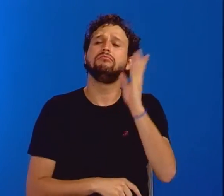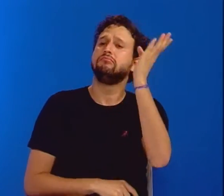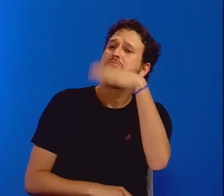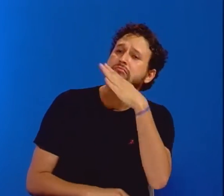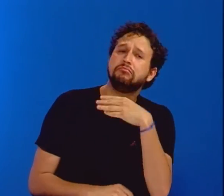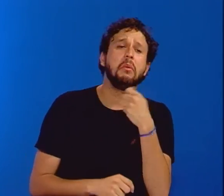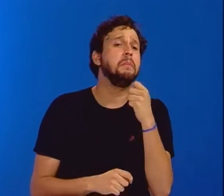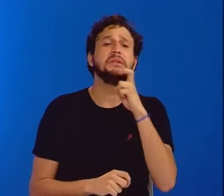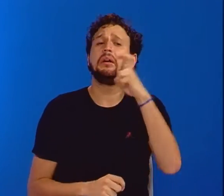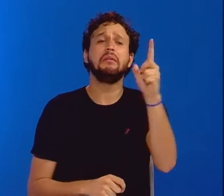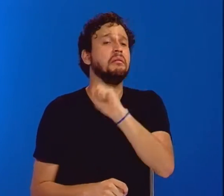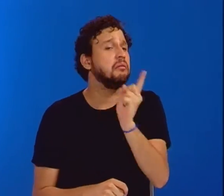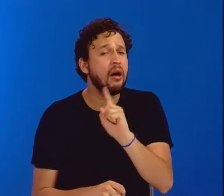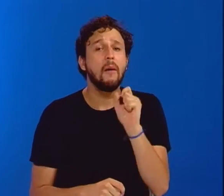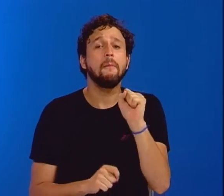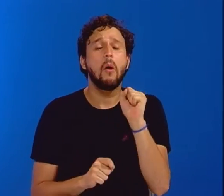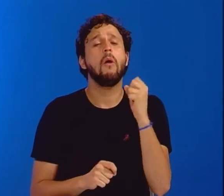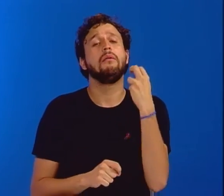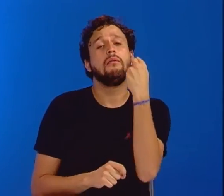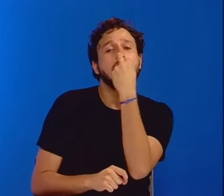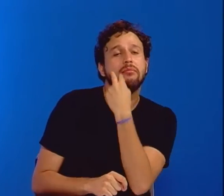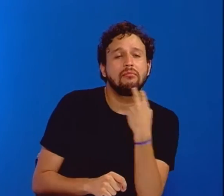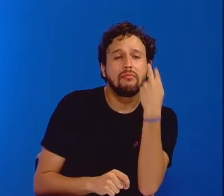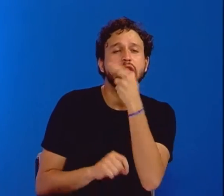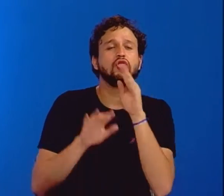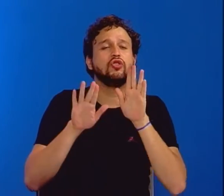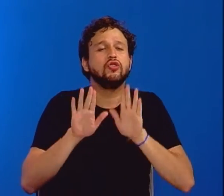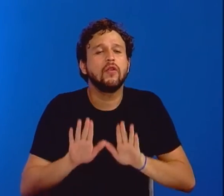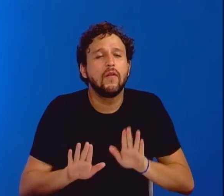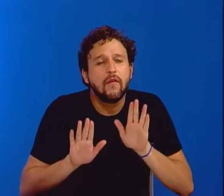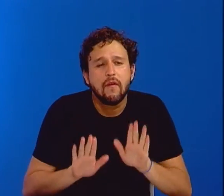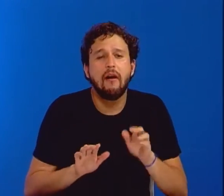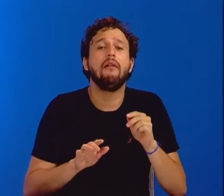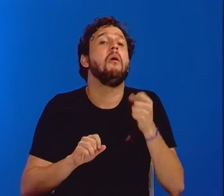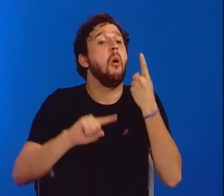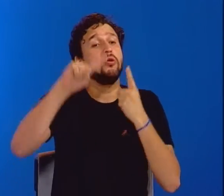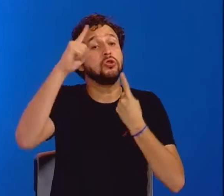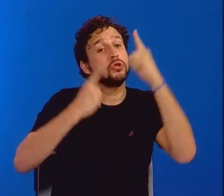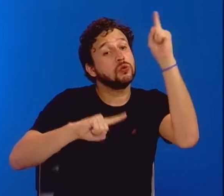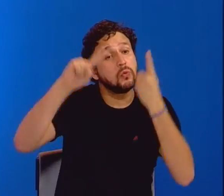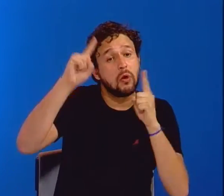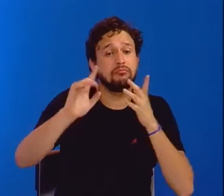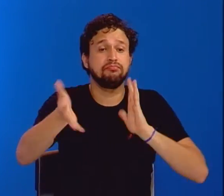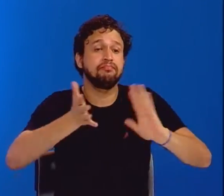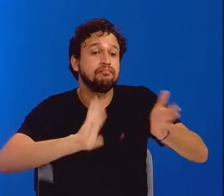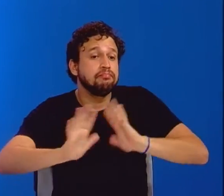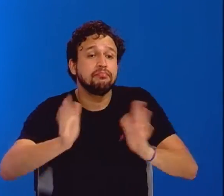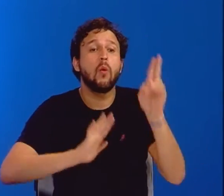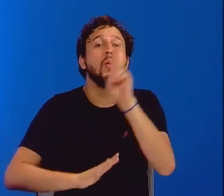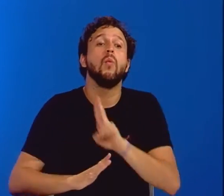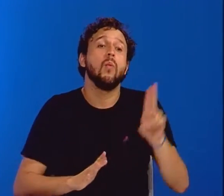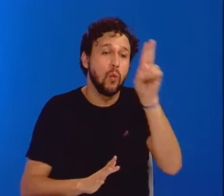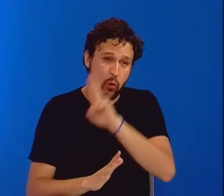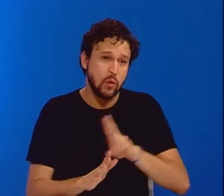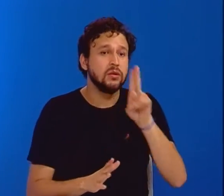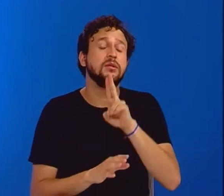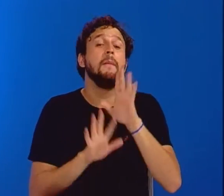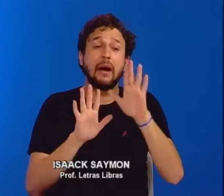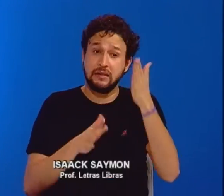mais forte. Não precisa gritar, não adianta, né? A gente tenta fazer a leitura labial, pode falar